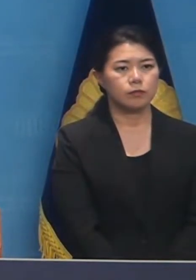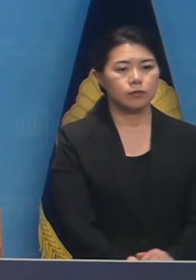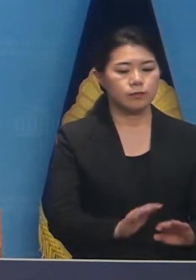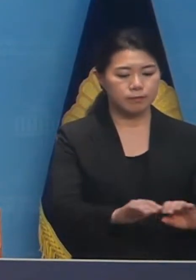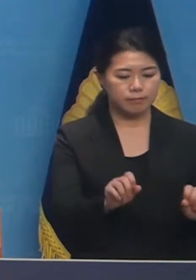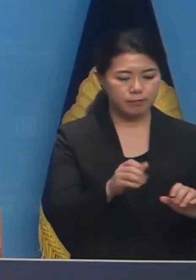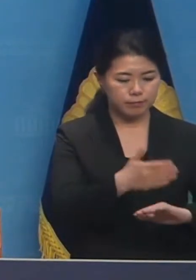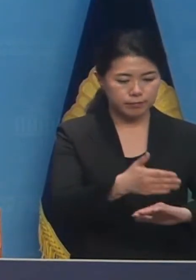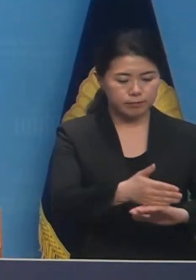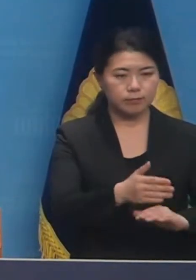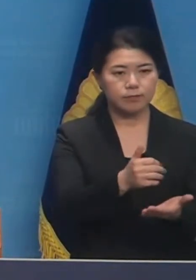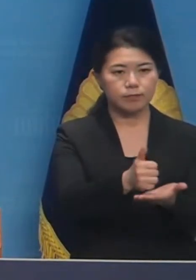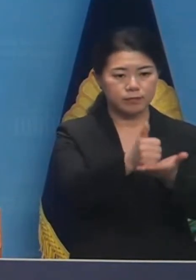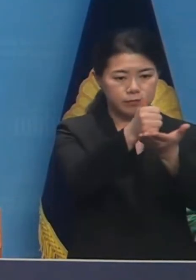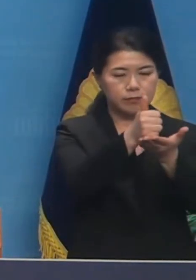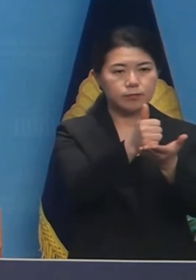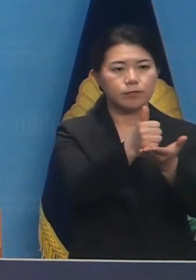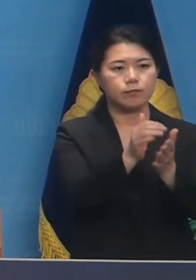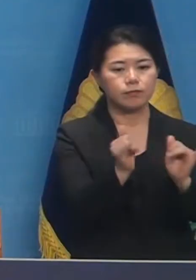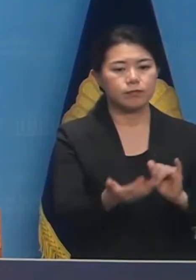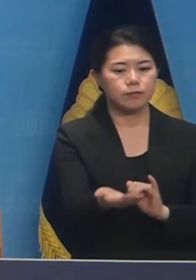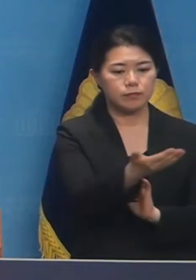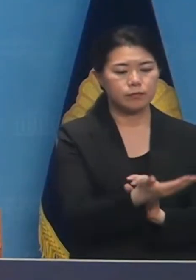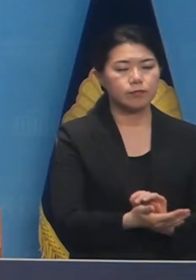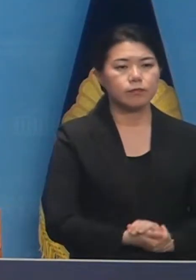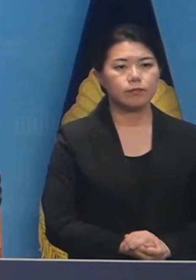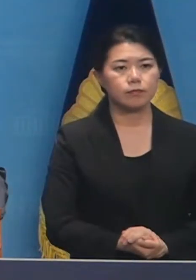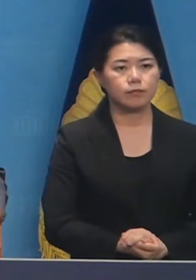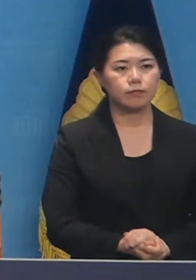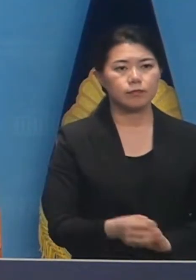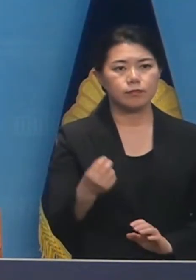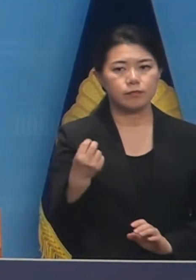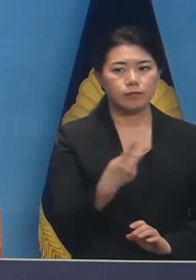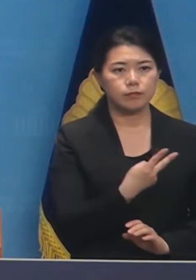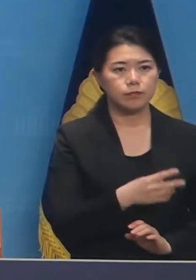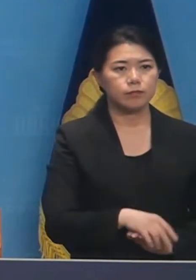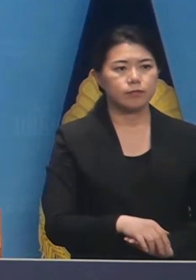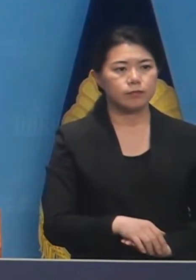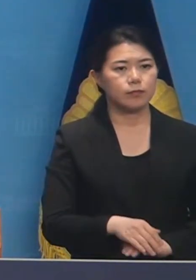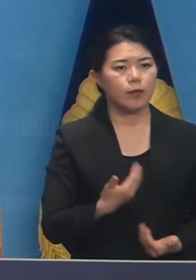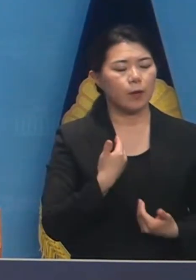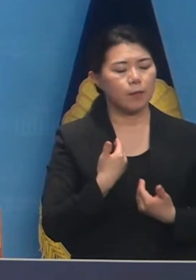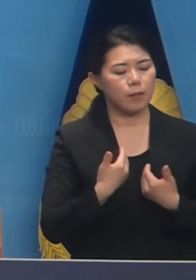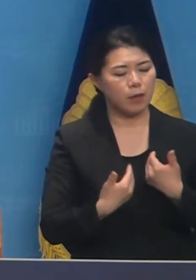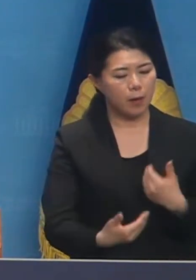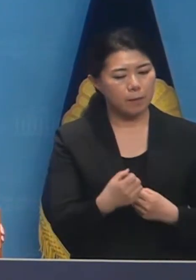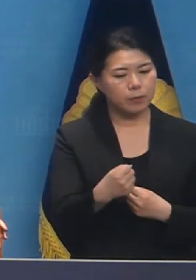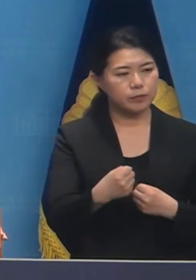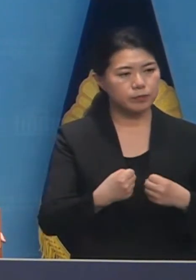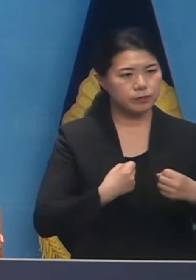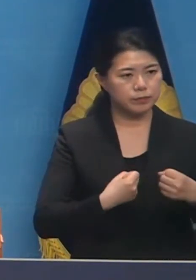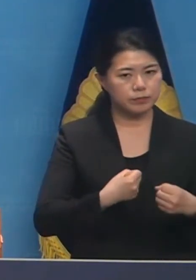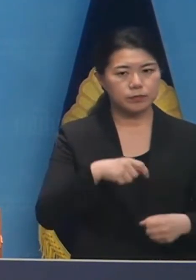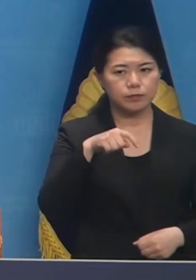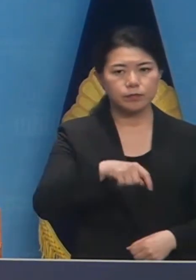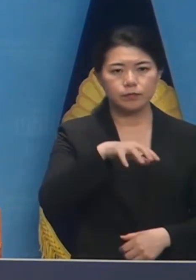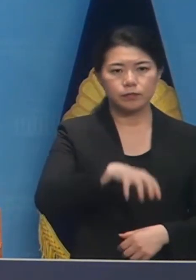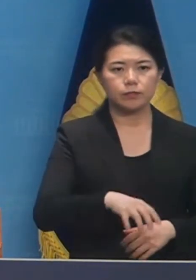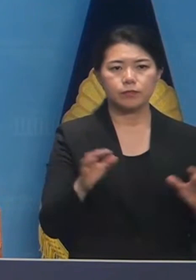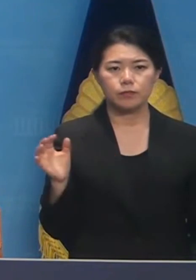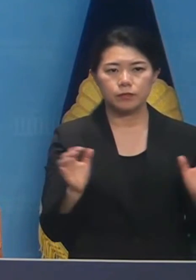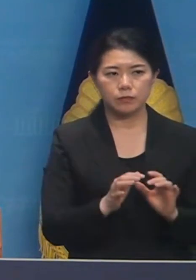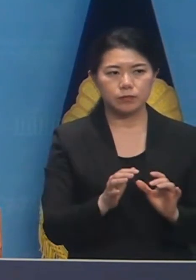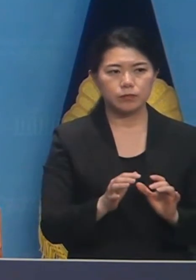네, 감사합니다. 존경하는 국민 여러분, 그리고 바쁘신 가운데서 이 자리에 함께